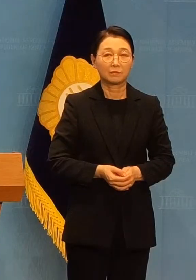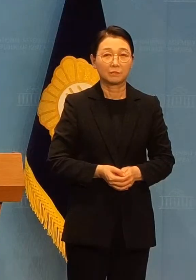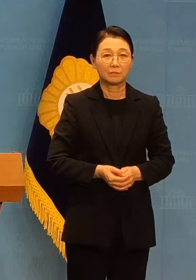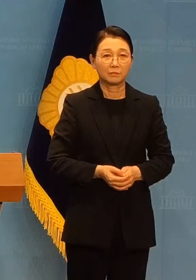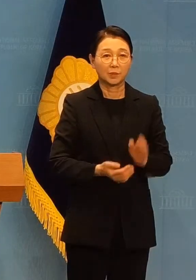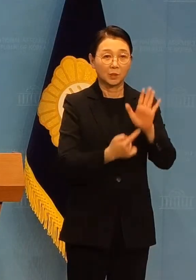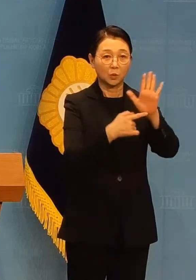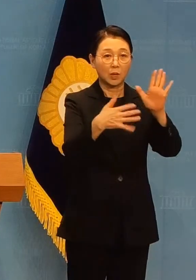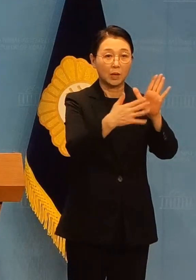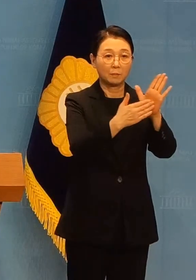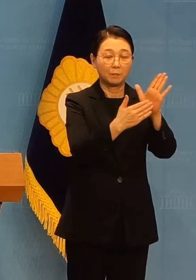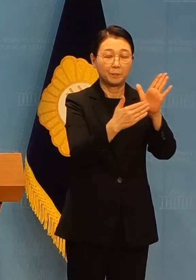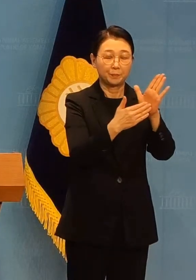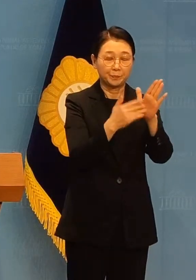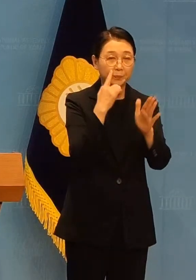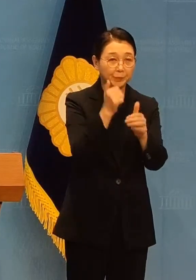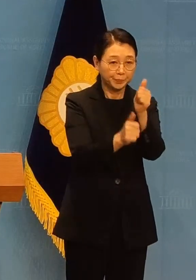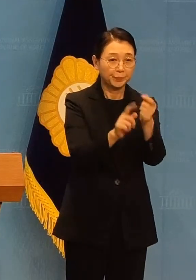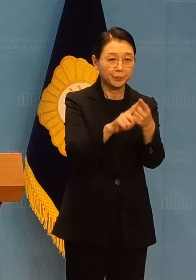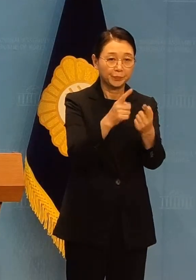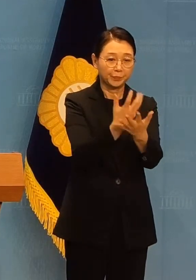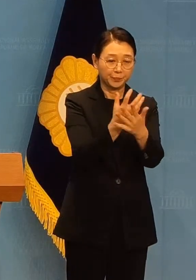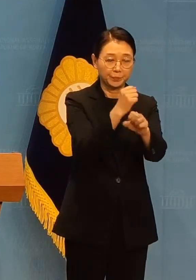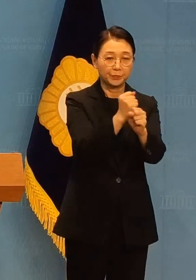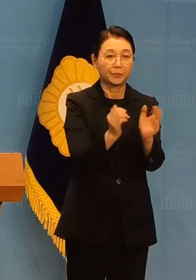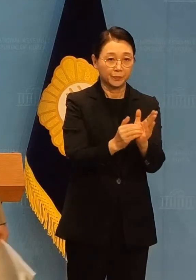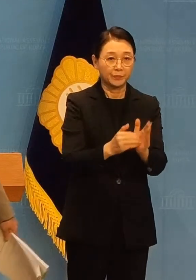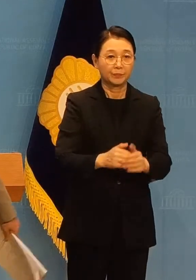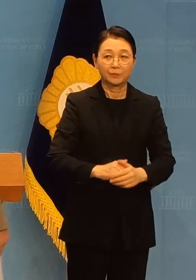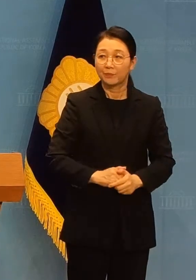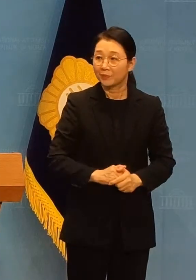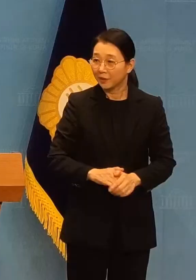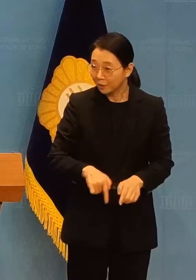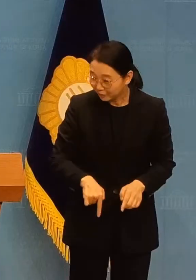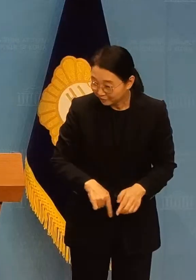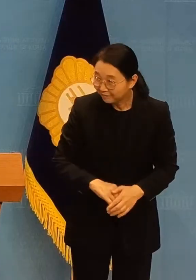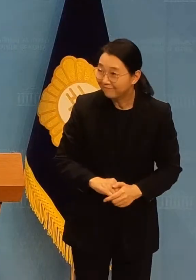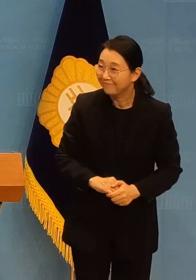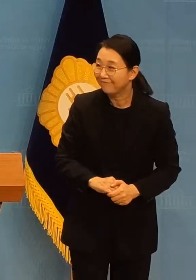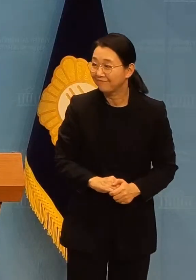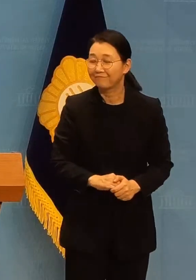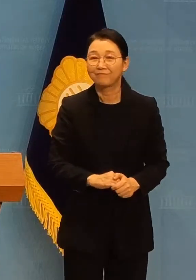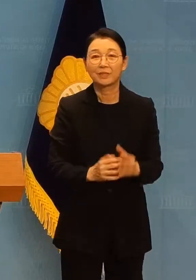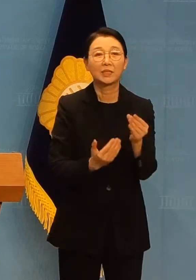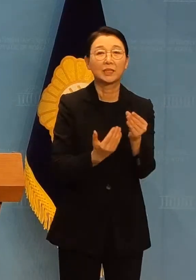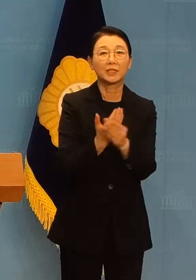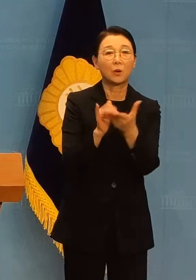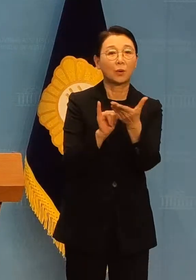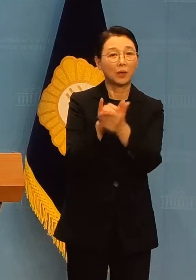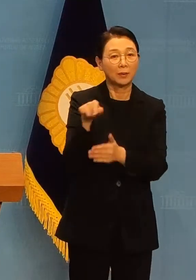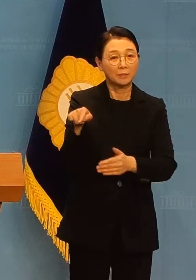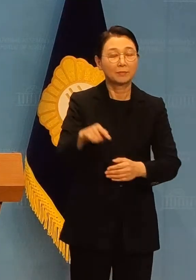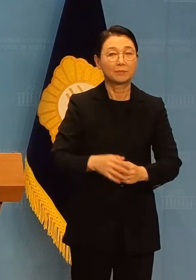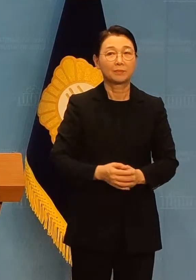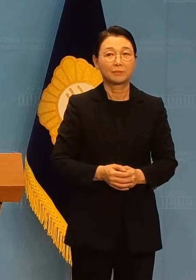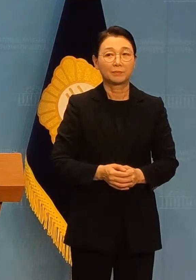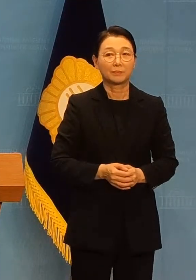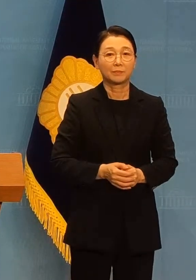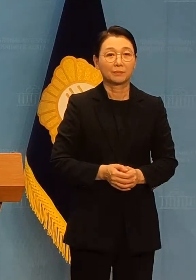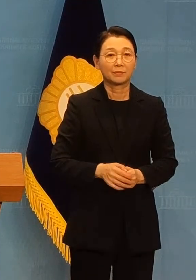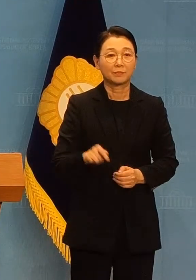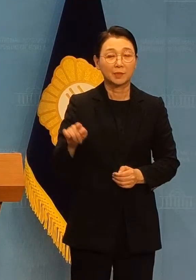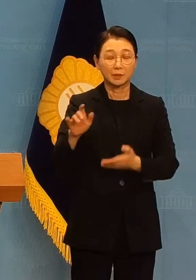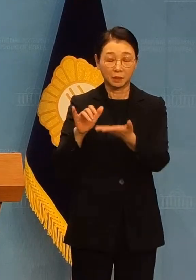시뮬레이션에서 나왔던 그 자료를 토대로 작성이 된 것입니다. 당시에 사고기가 동체 착륙을